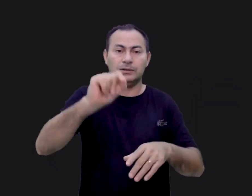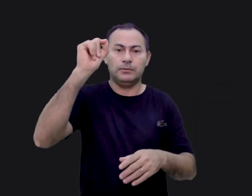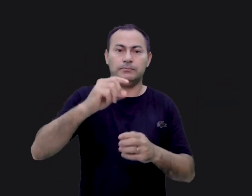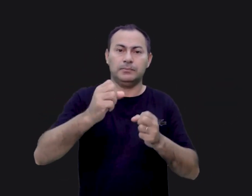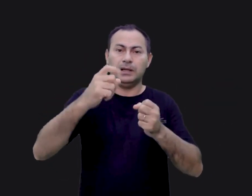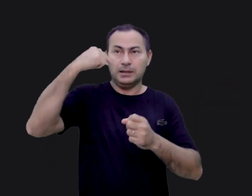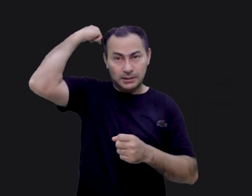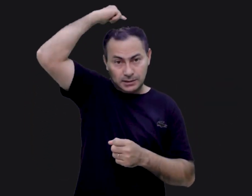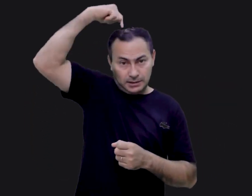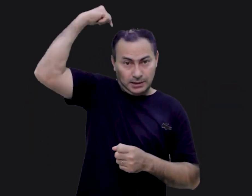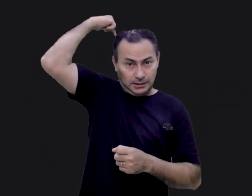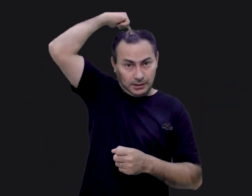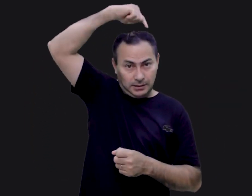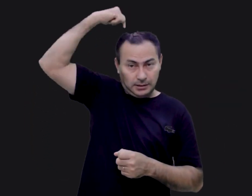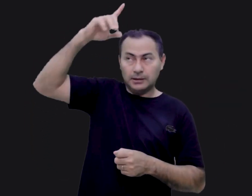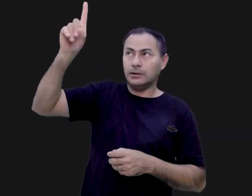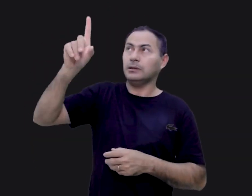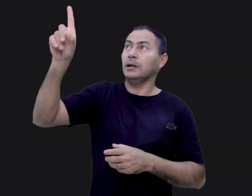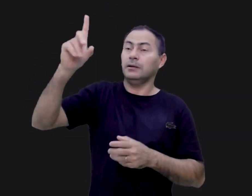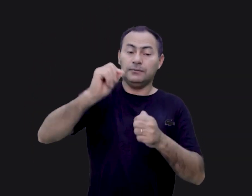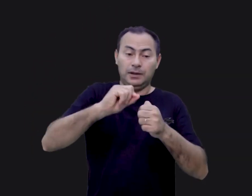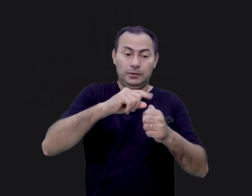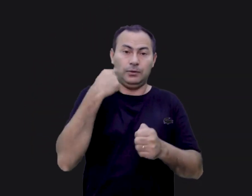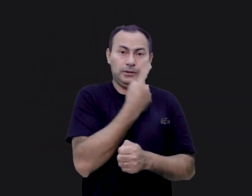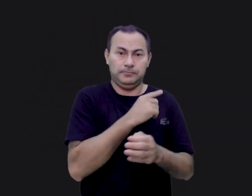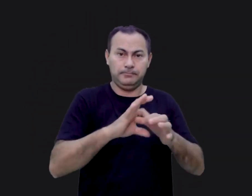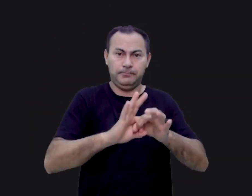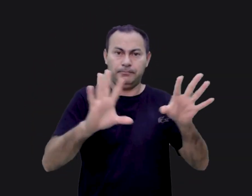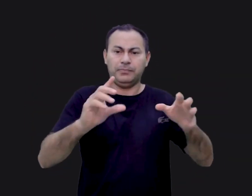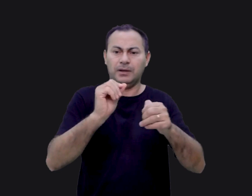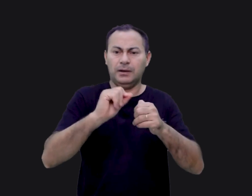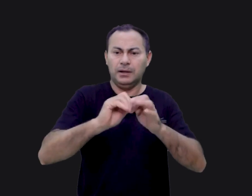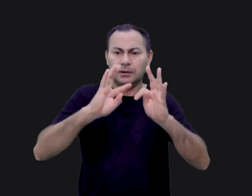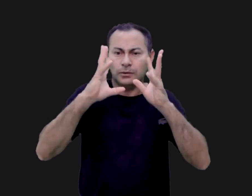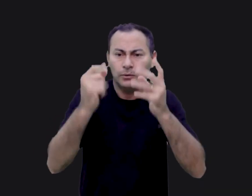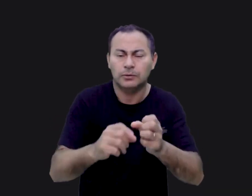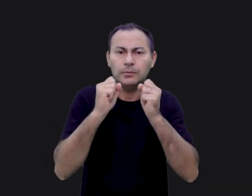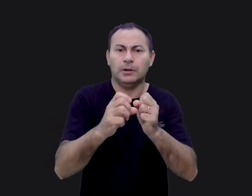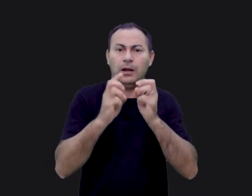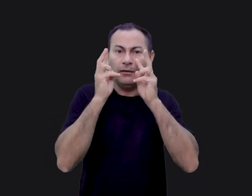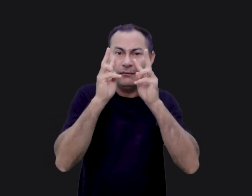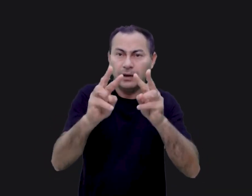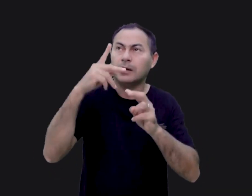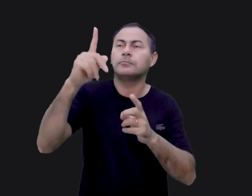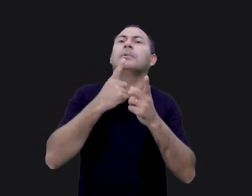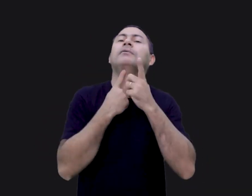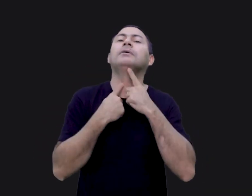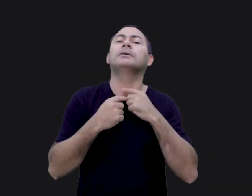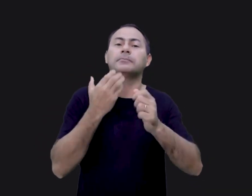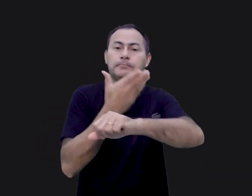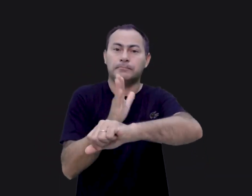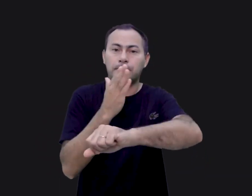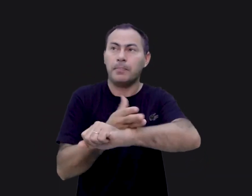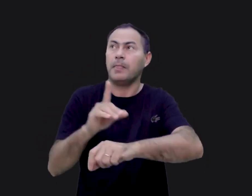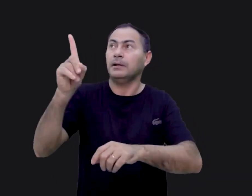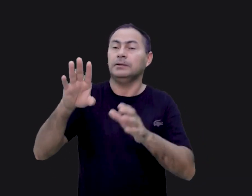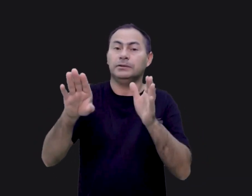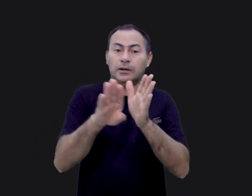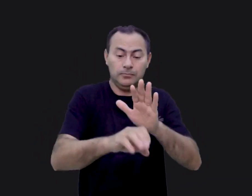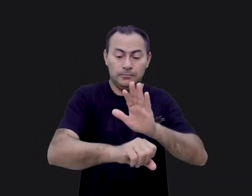é sagrada para Deus. Ele nos fez com livre arbítrio. Ele fará tudo o que puder para que vejamos a sua vontade e a pratiquemos, mas ele